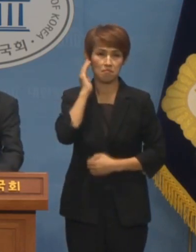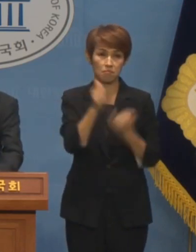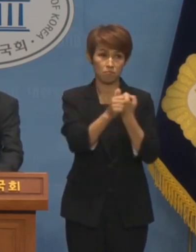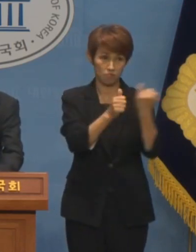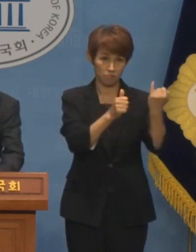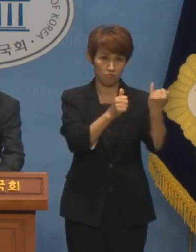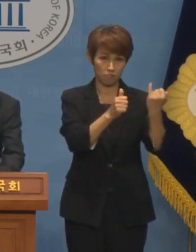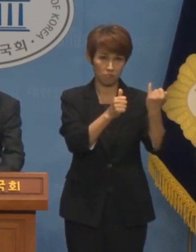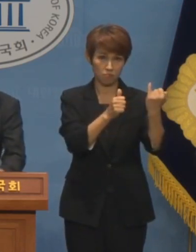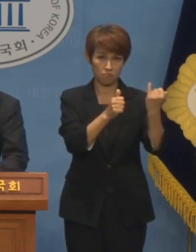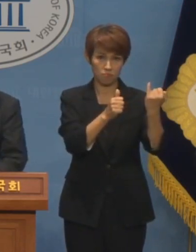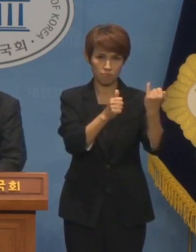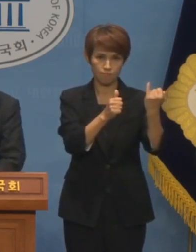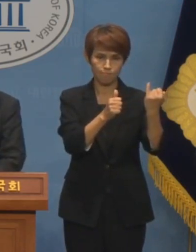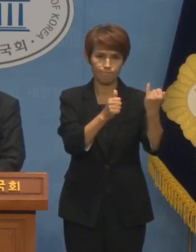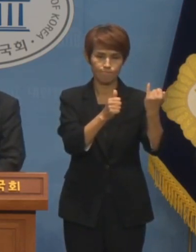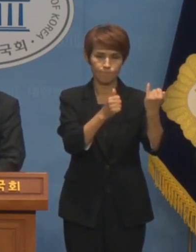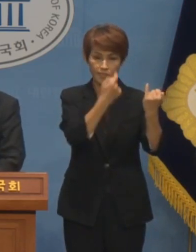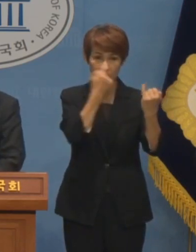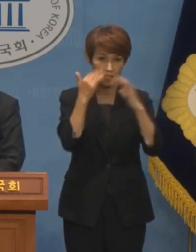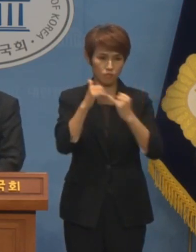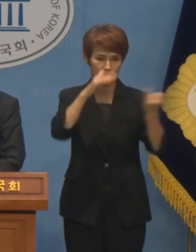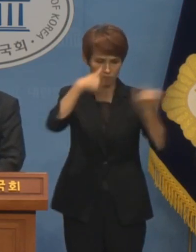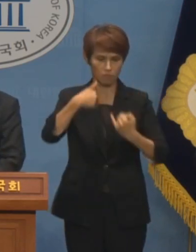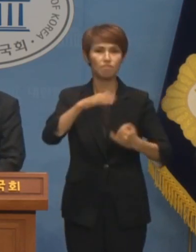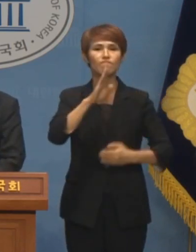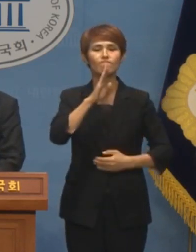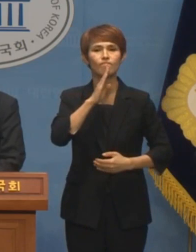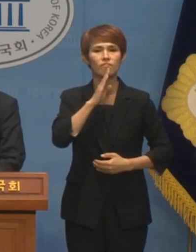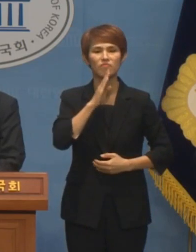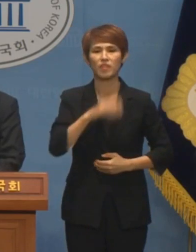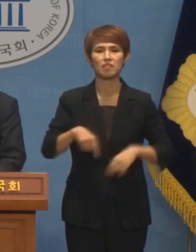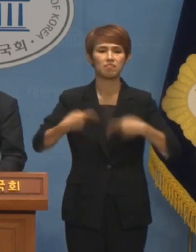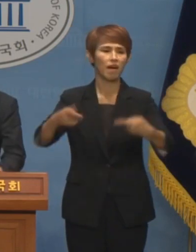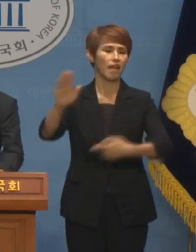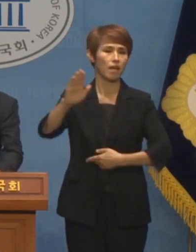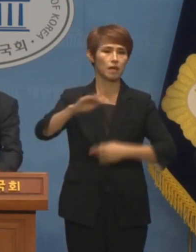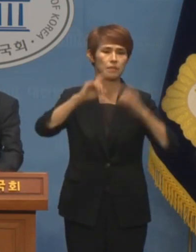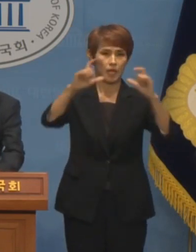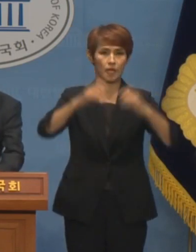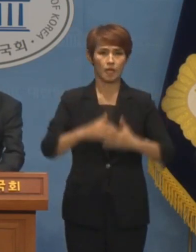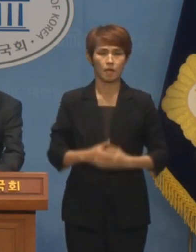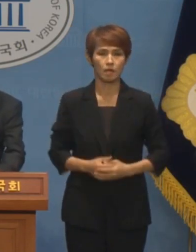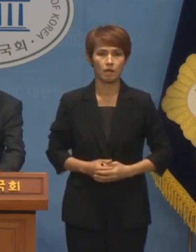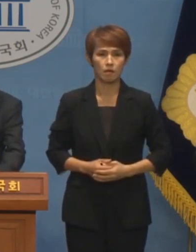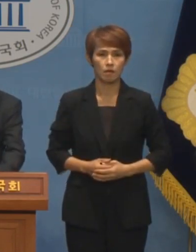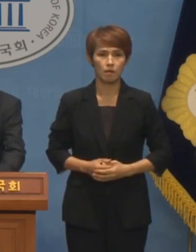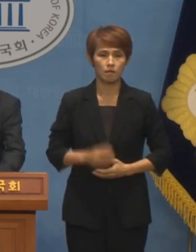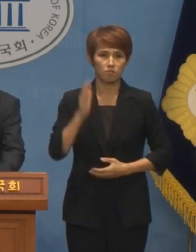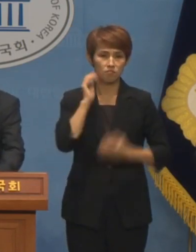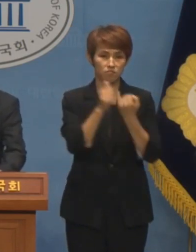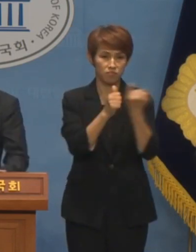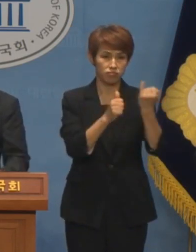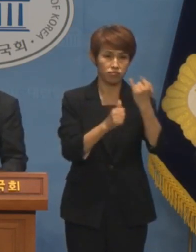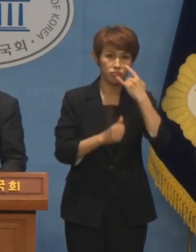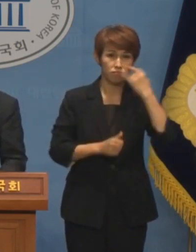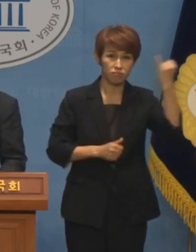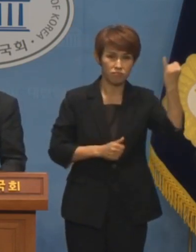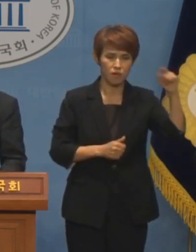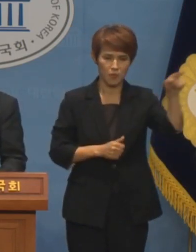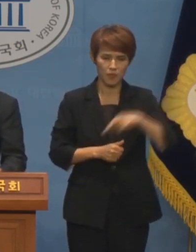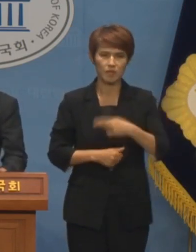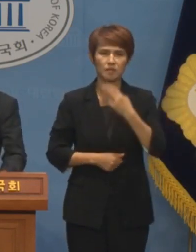당연히 참석해야 됨에도 불구하고 불출석을 선언했습니다. 최은순 여사 역시 불출석이